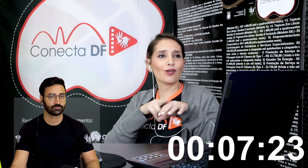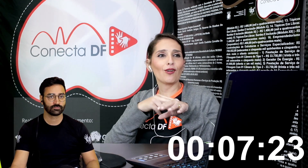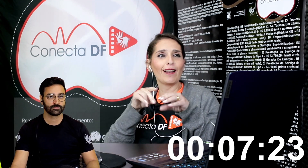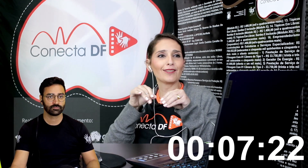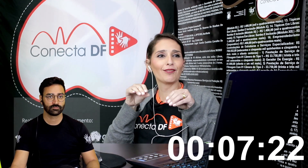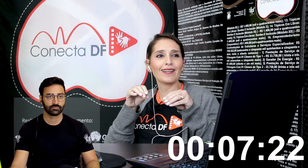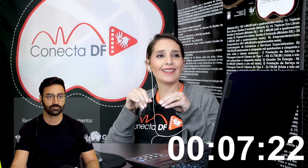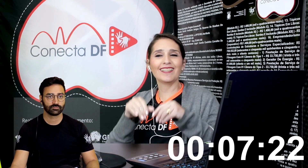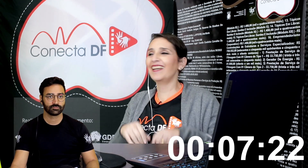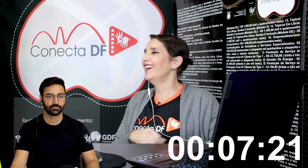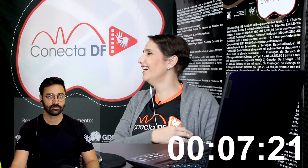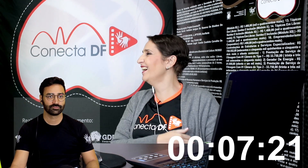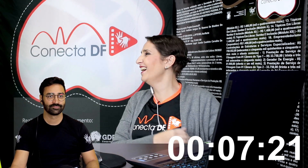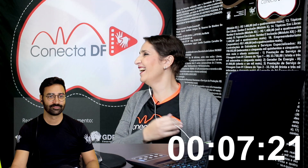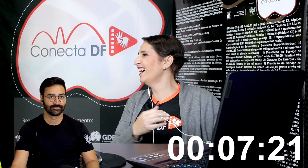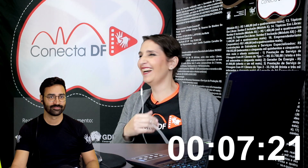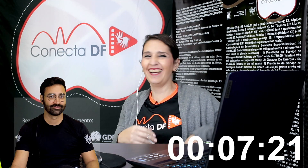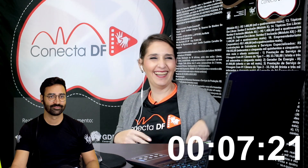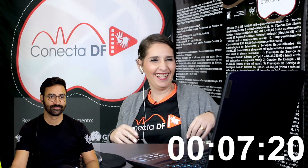farinha. Chocolate, farinha.